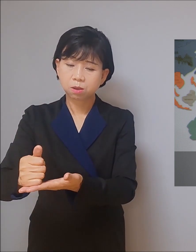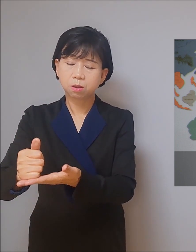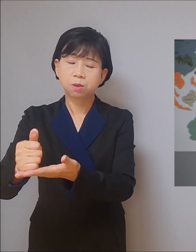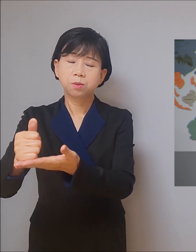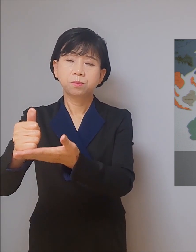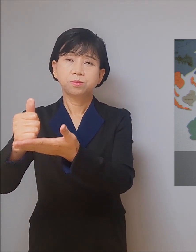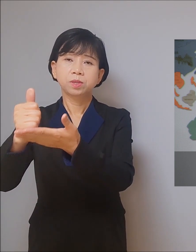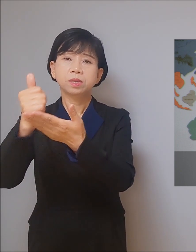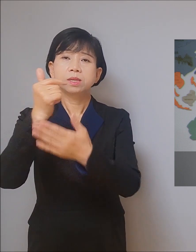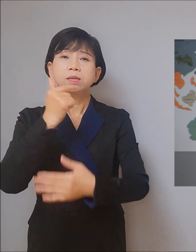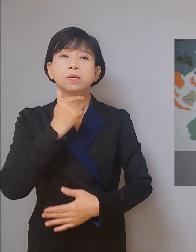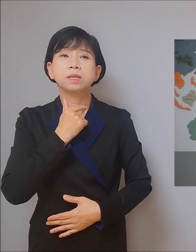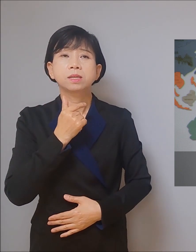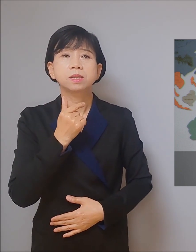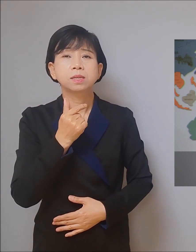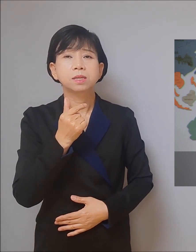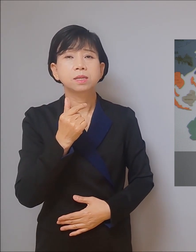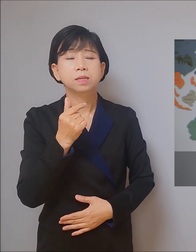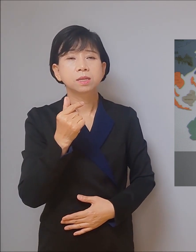주님만을